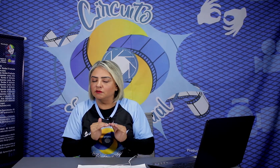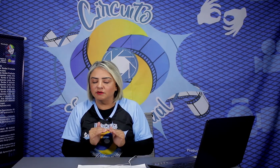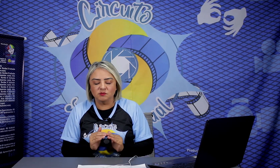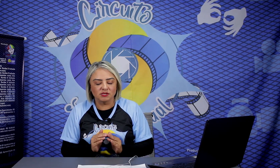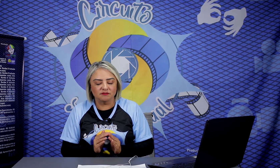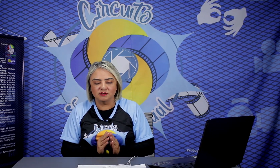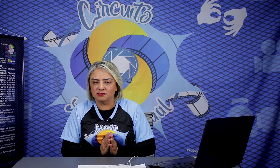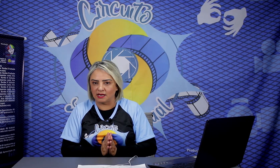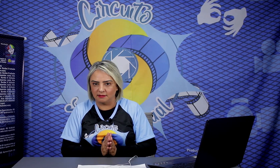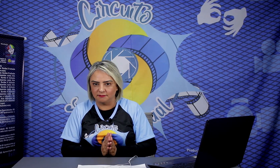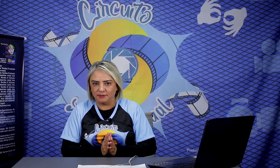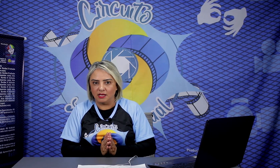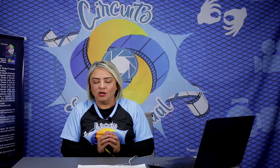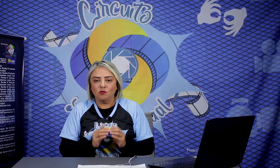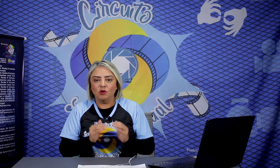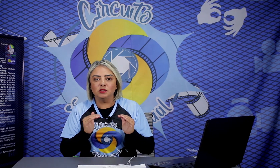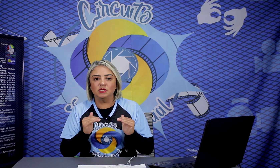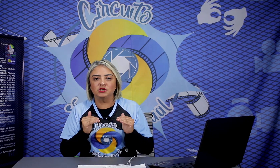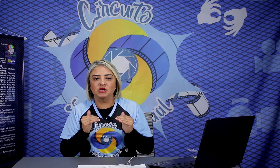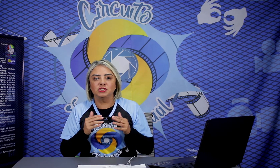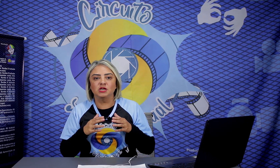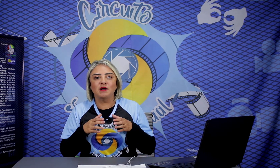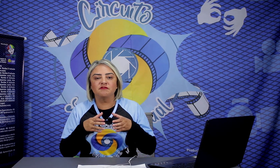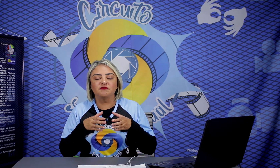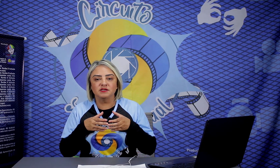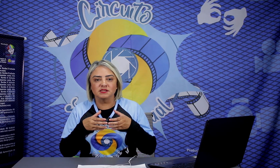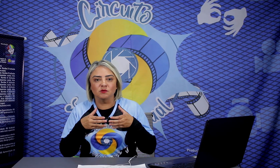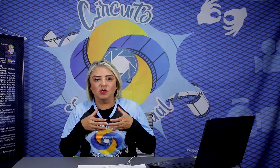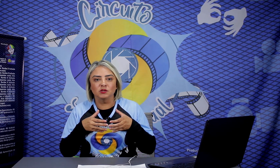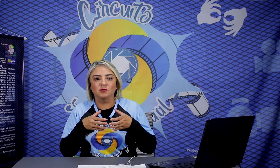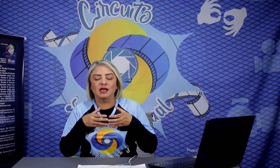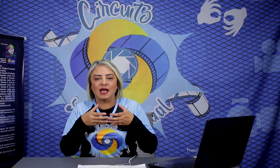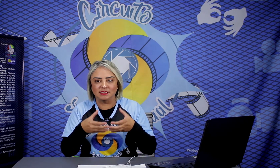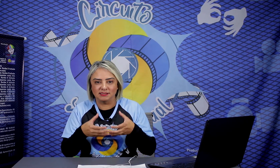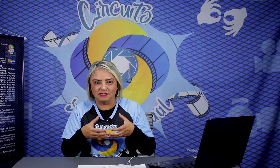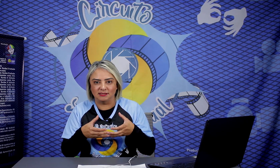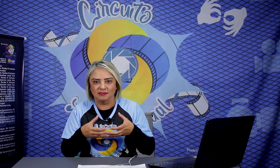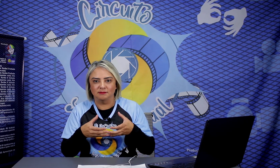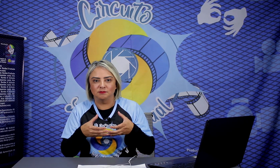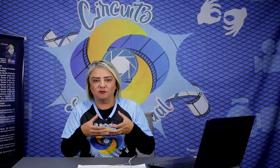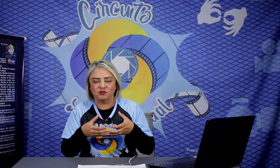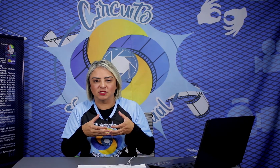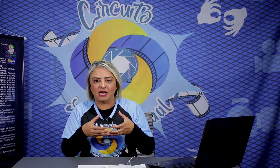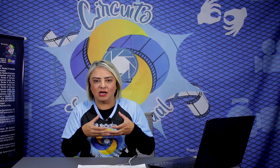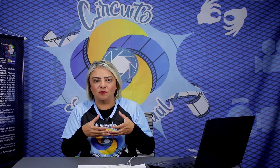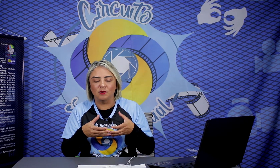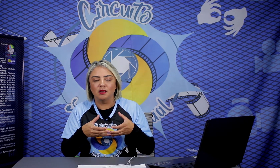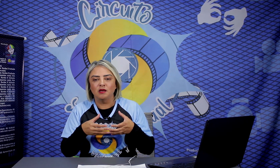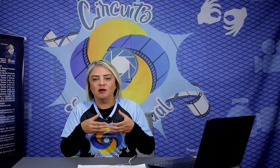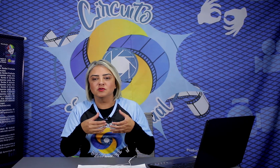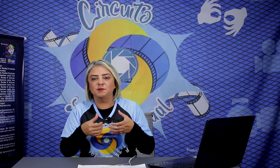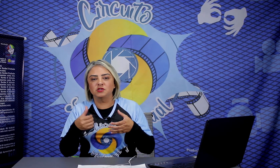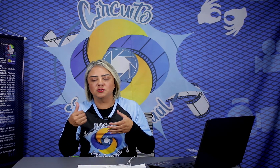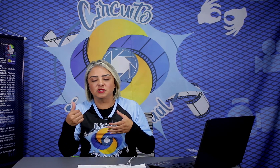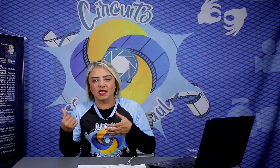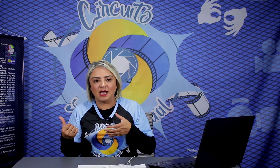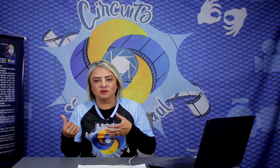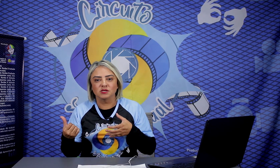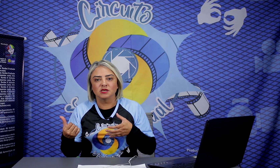vamos avançar. Quando a gente não avança enquanto classe profissional, os prejudicados